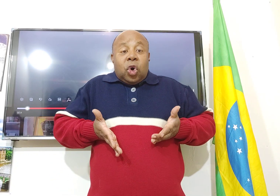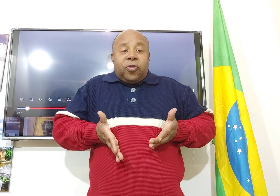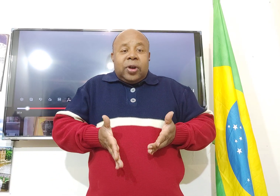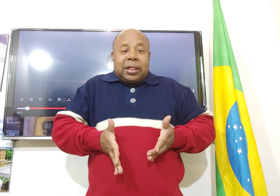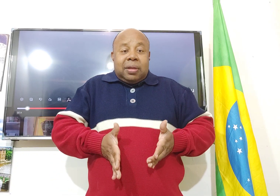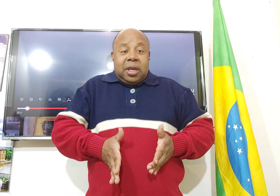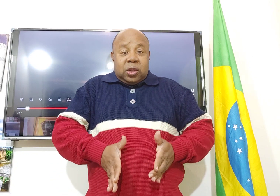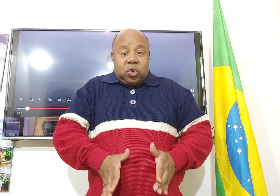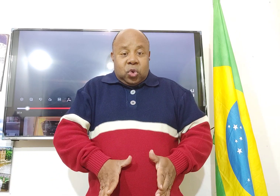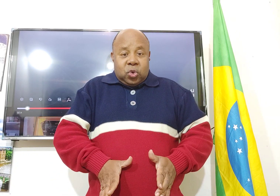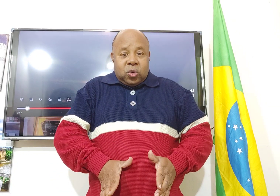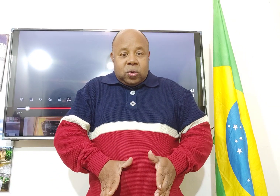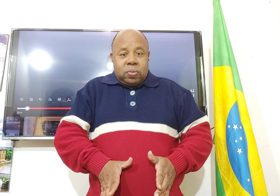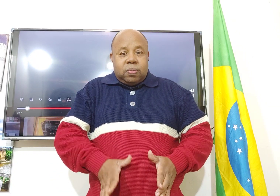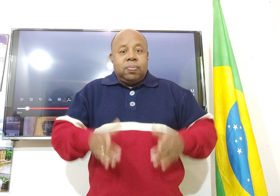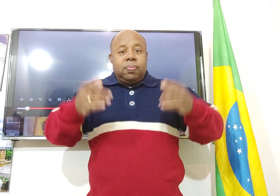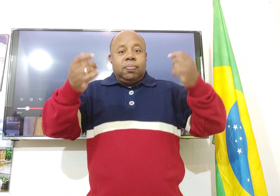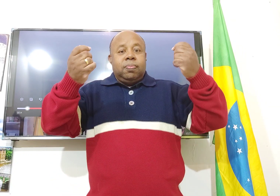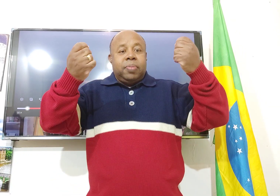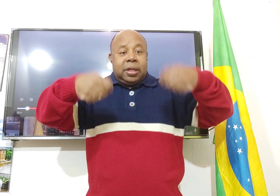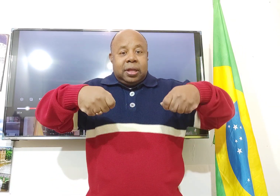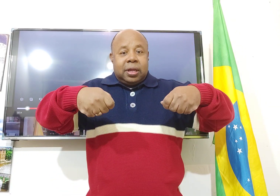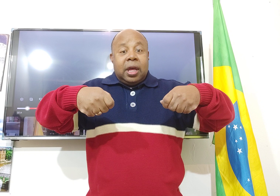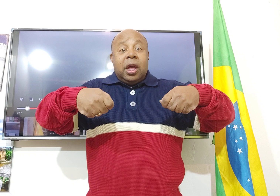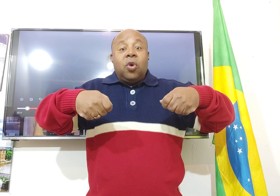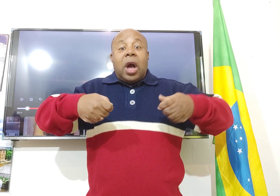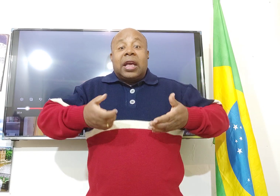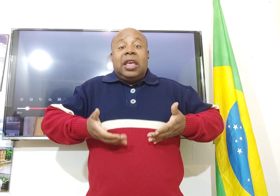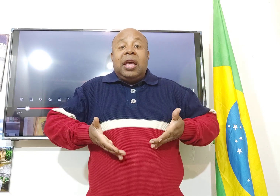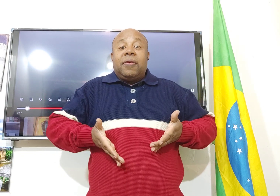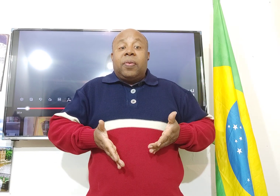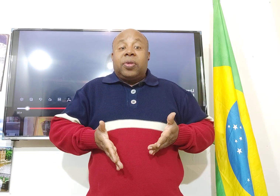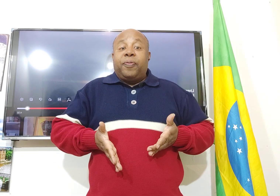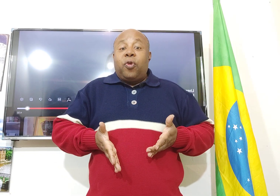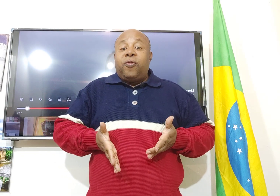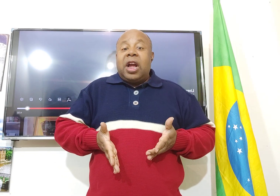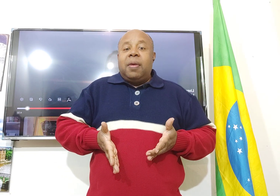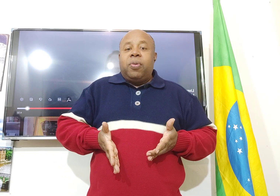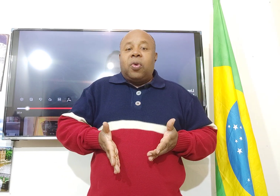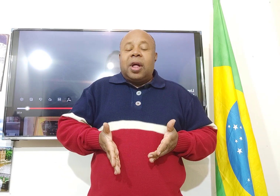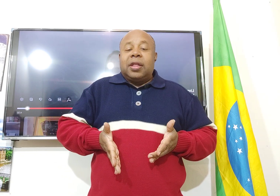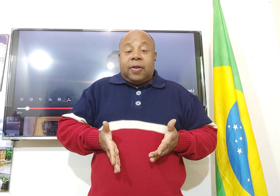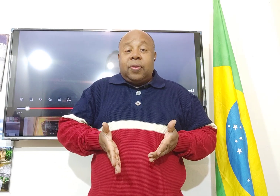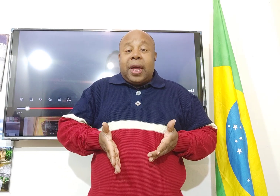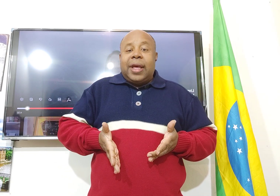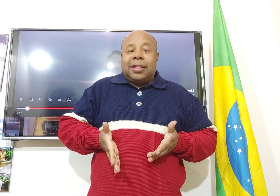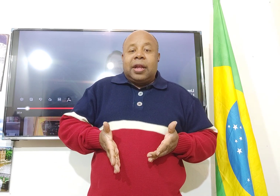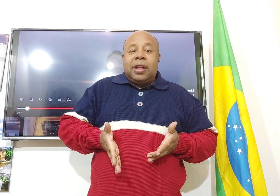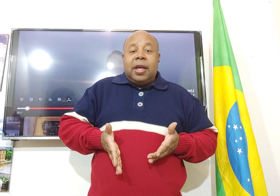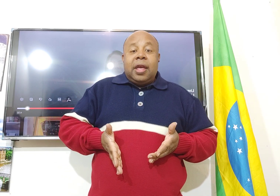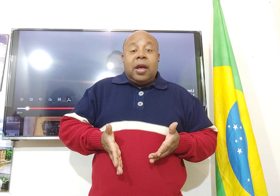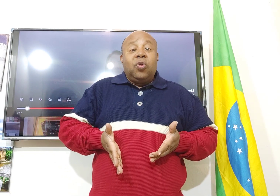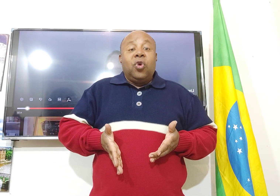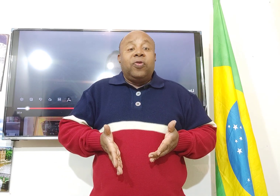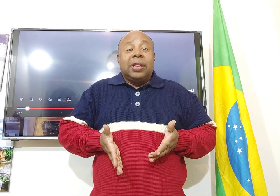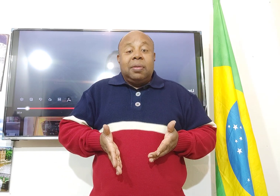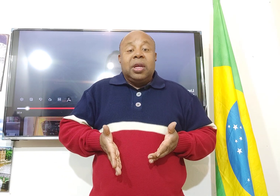novo nascimento, precisa. Aqui, o verbo quase que não é nascer. É um novo